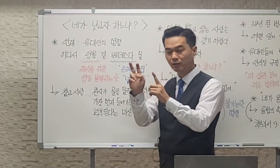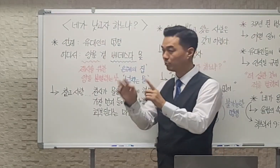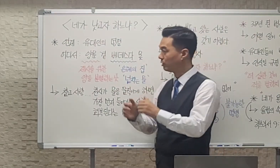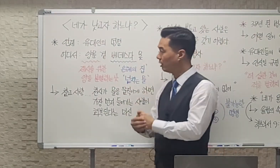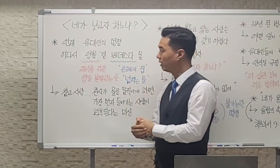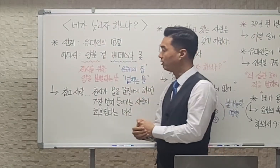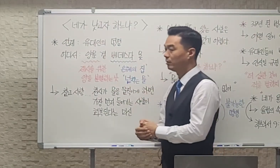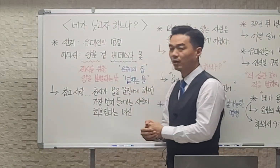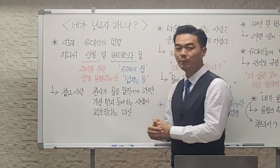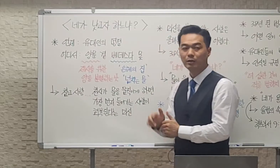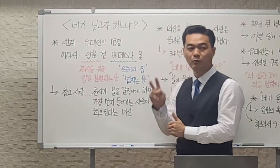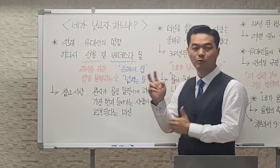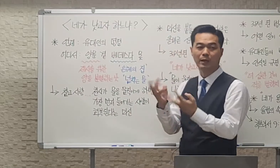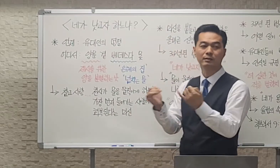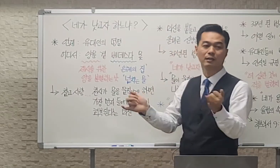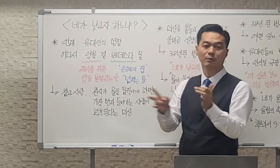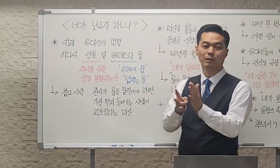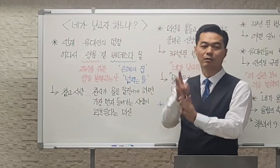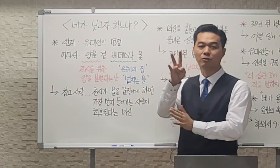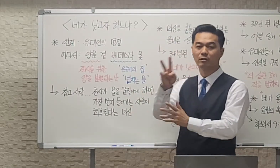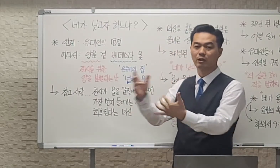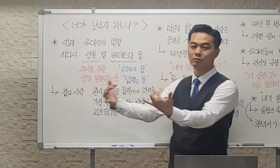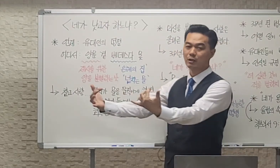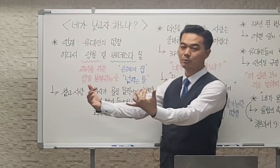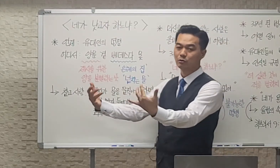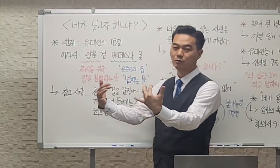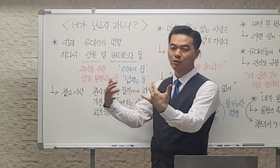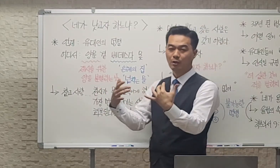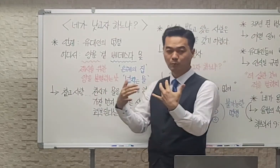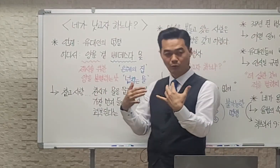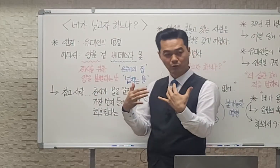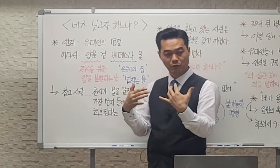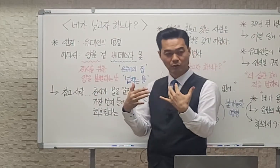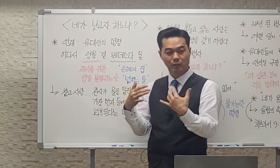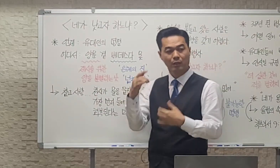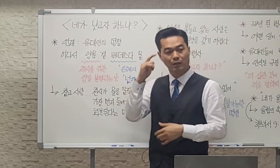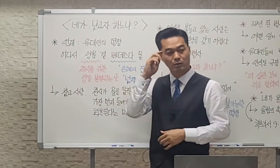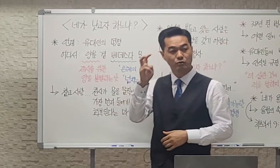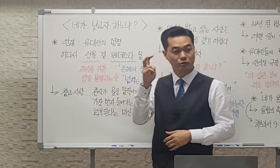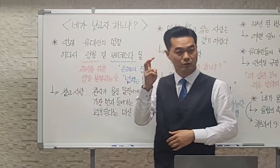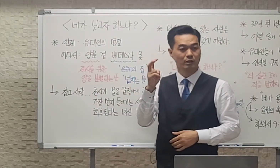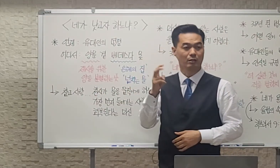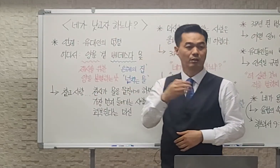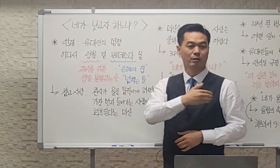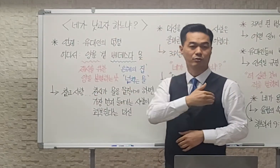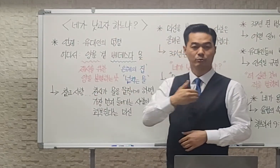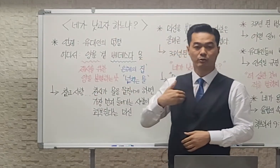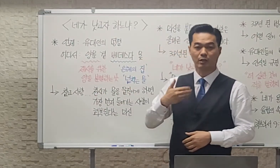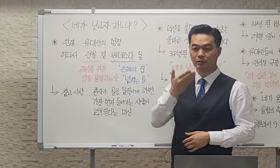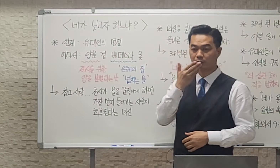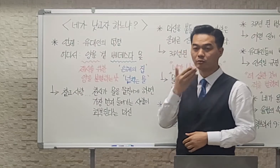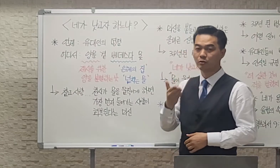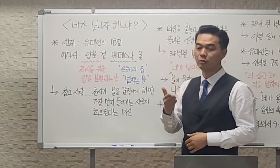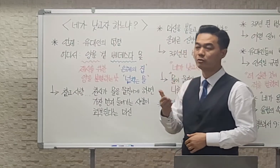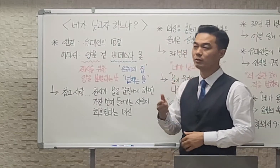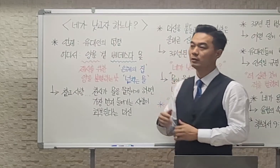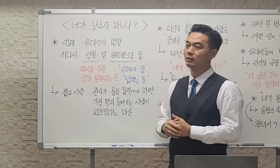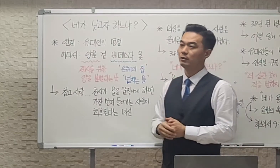됩니다. 아마도 많은 사람들이 예루살렘으로 모여들었겠다라는 추측이 충분히 가능하고요. 올